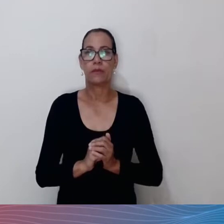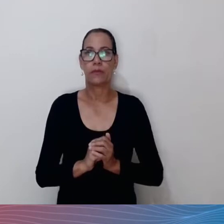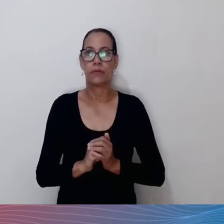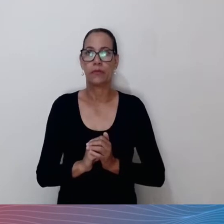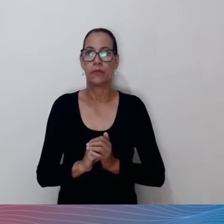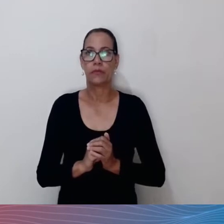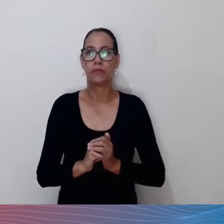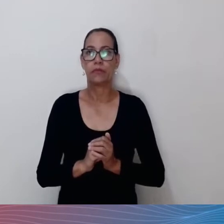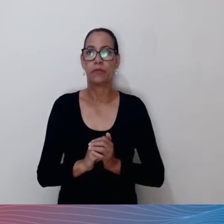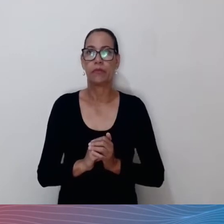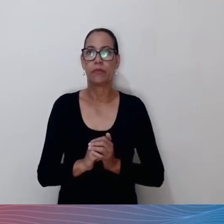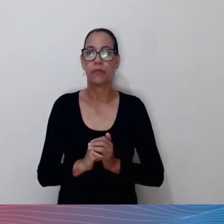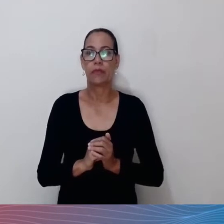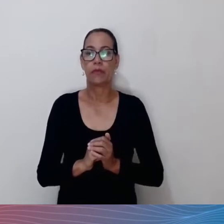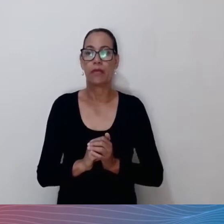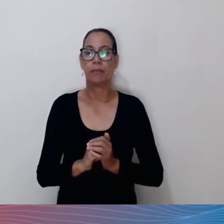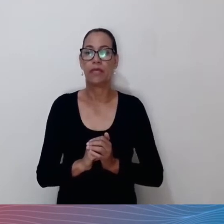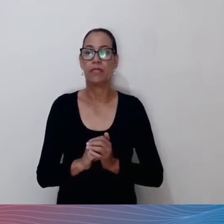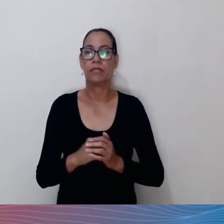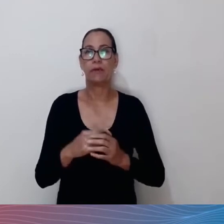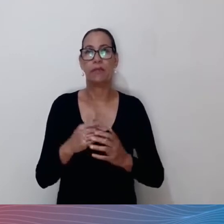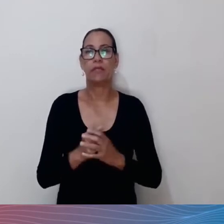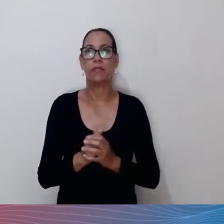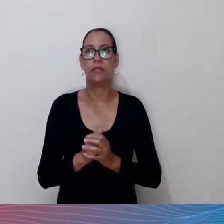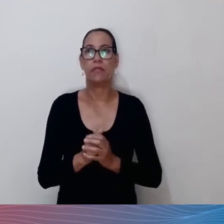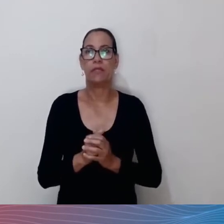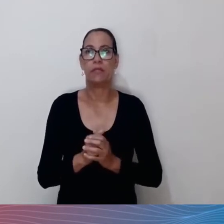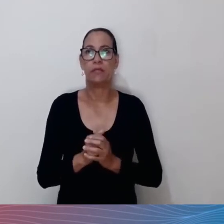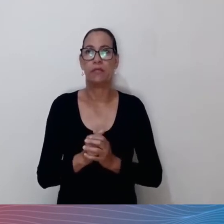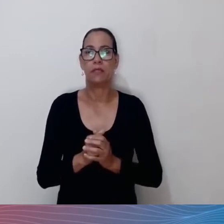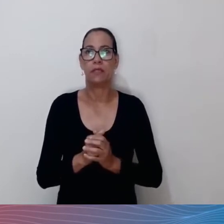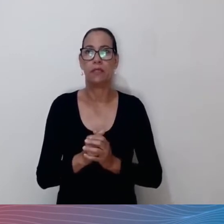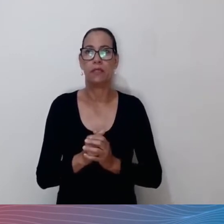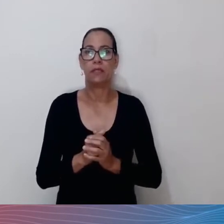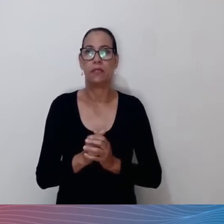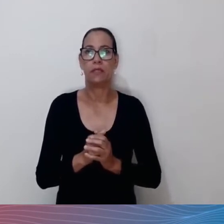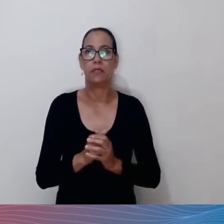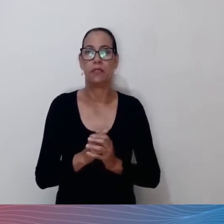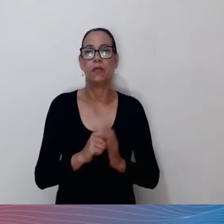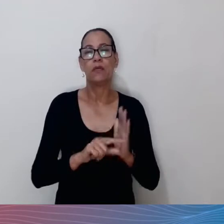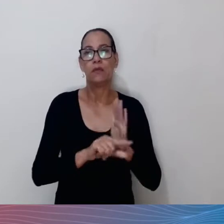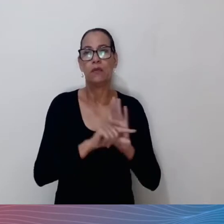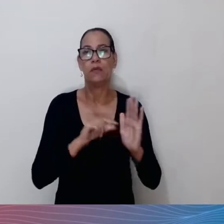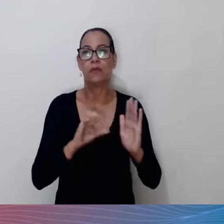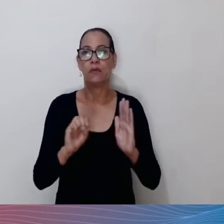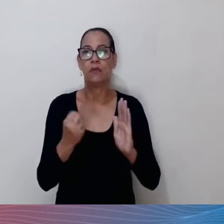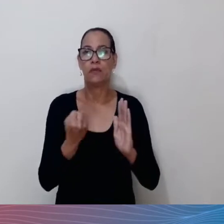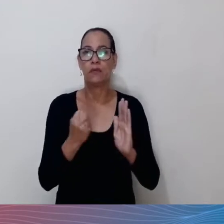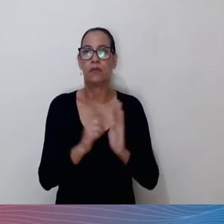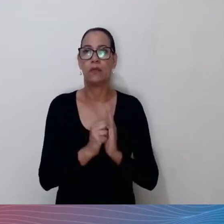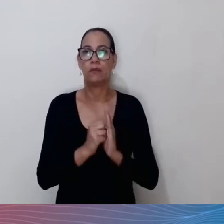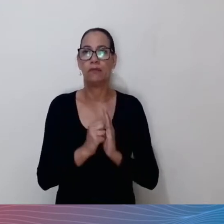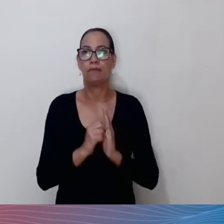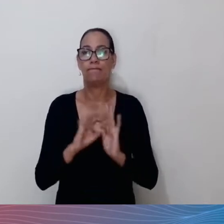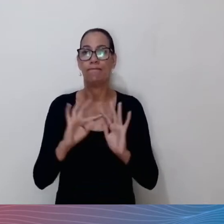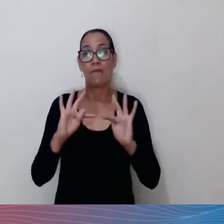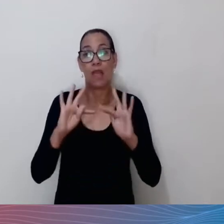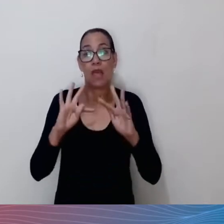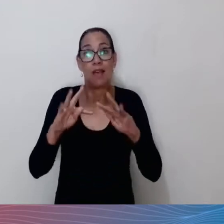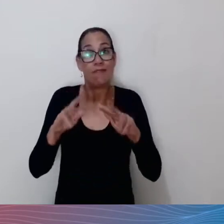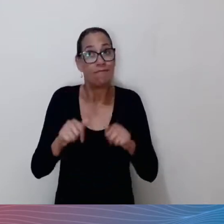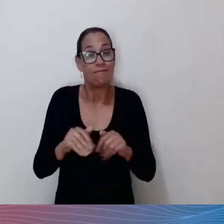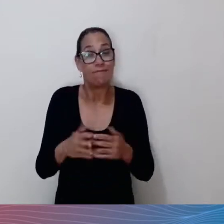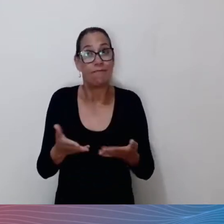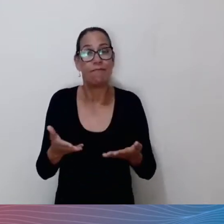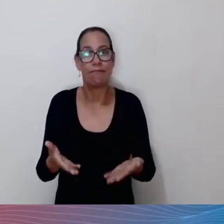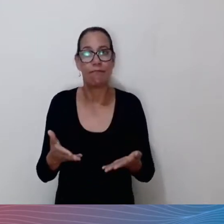Vou ler desde versículo 8. E afinal, depois de todos, foi visto também por mim, como por